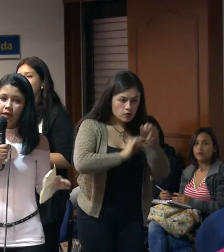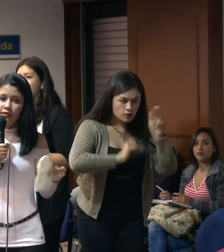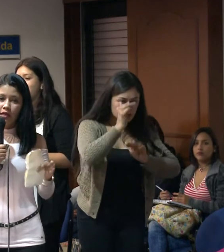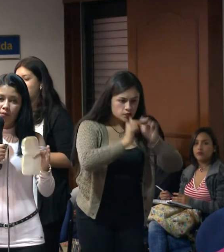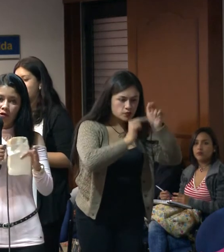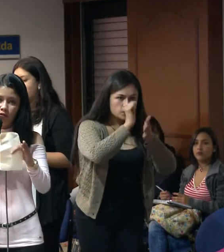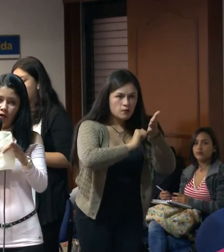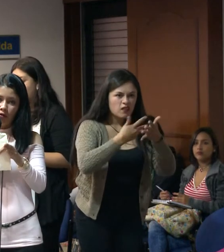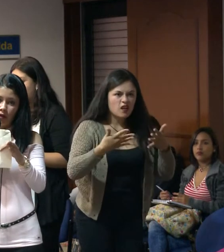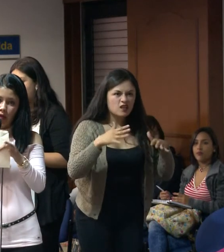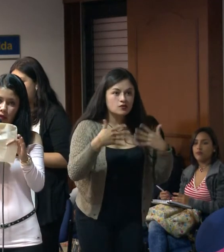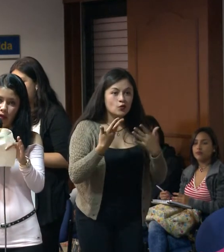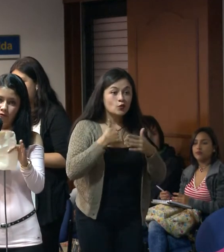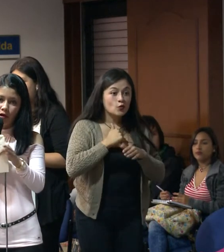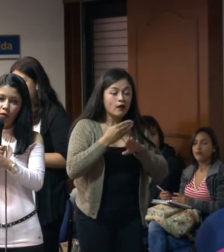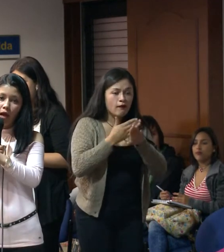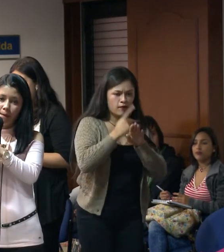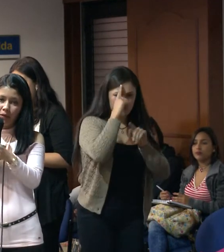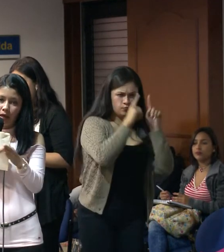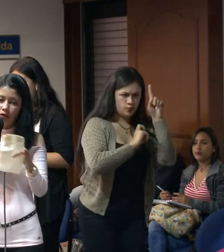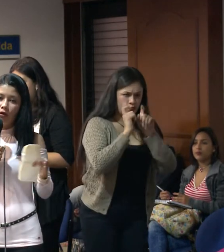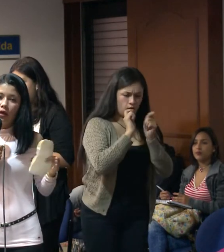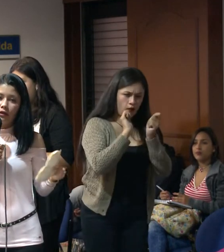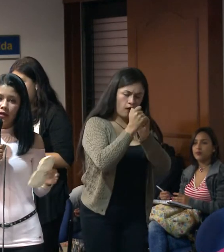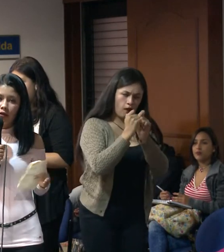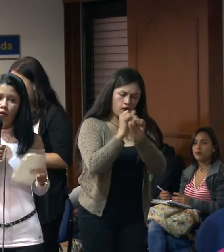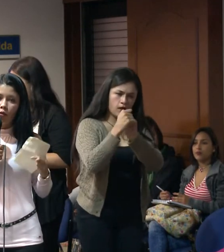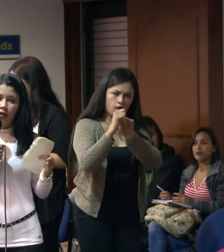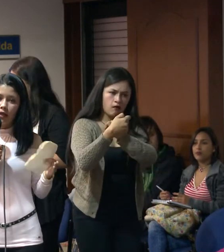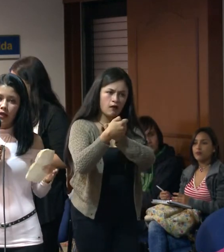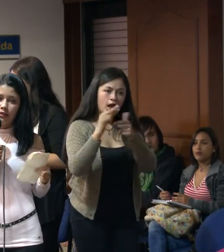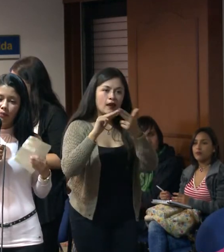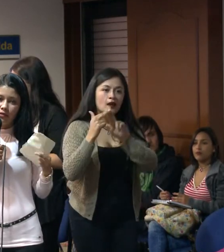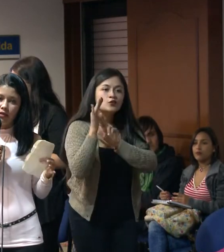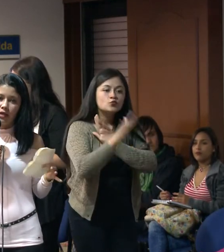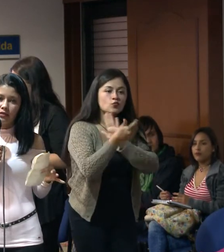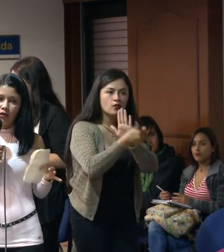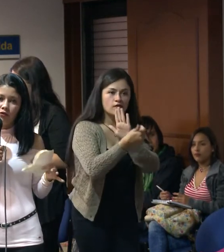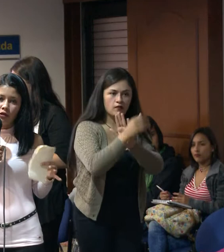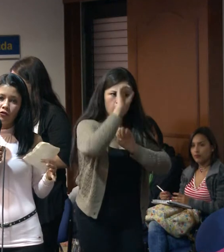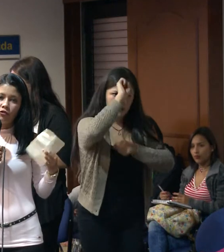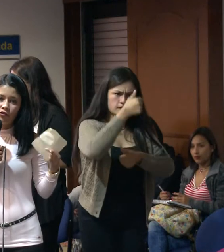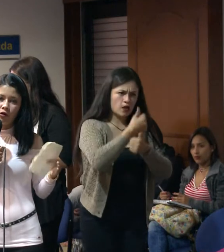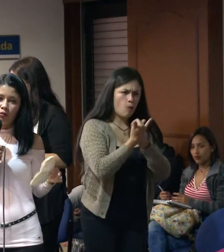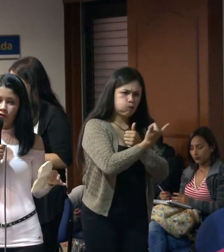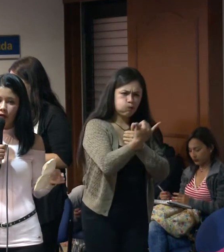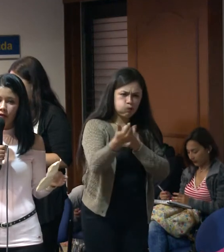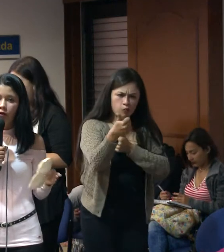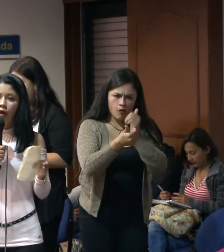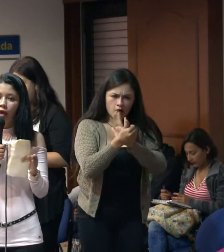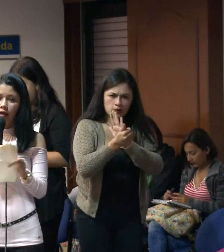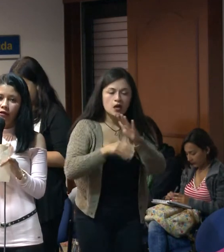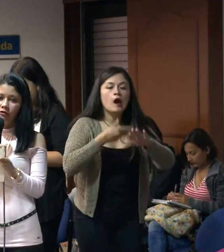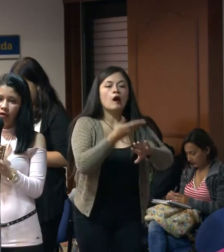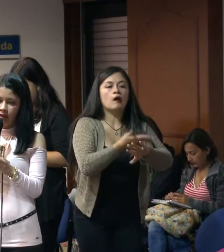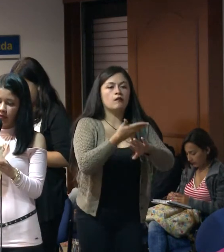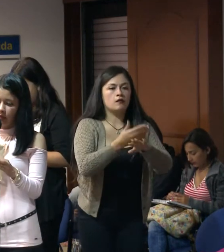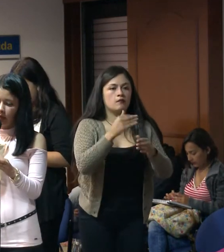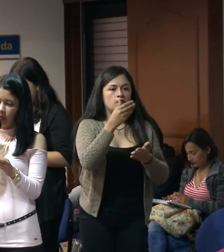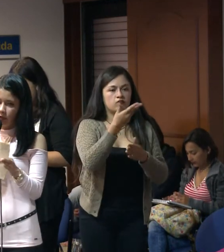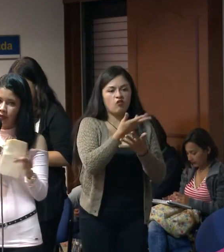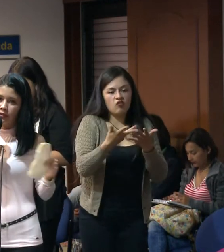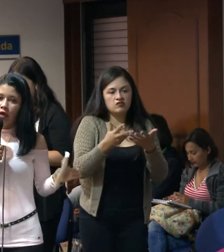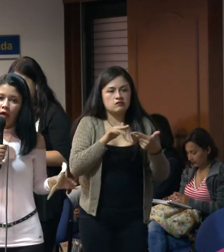construyendo siempre fueron cambiando teniendo en cuenta las capacidades que los niños nos iban mostrando en las